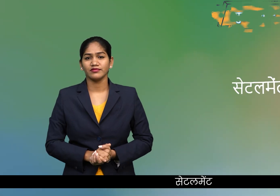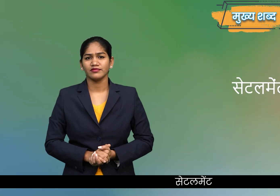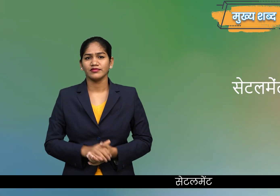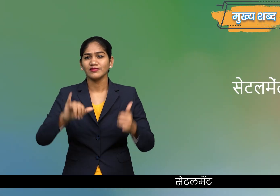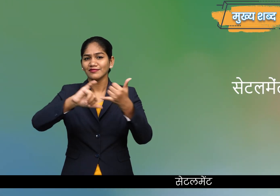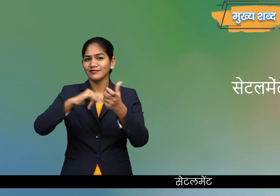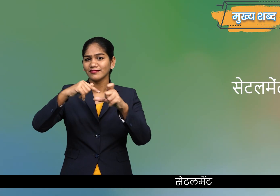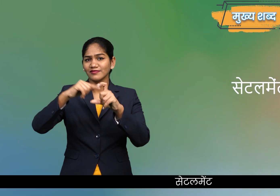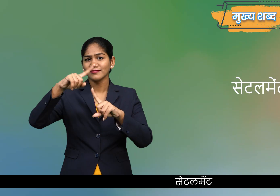सेटलमेंट